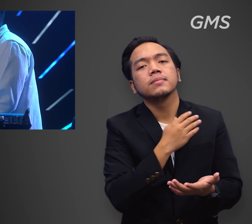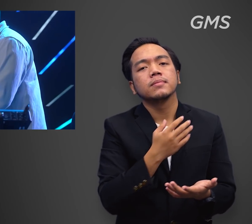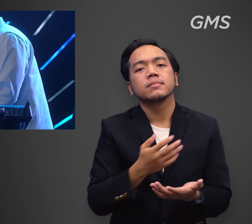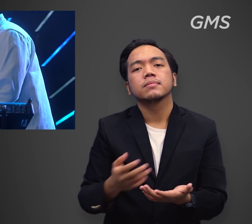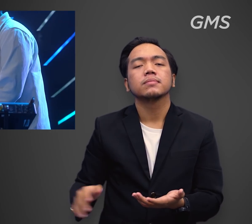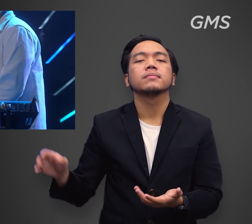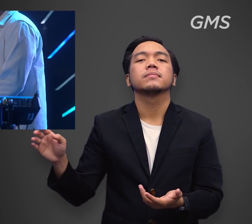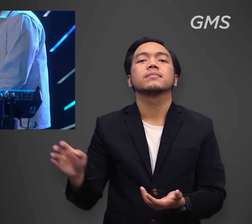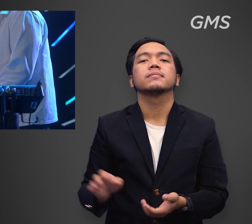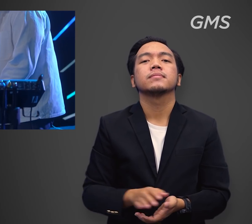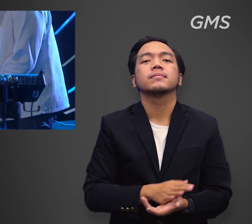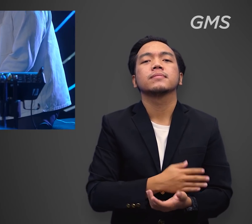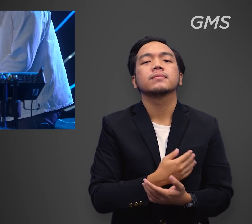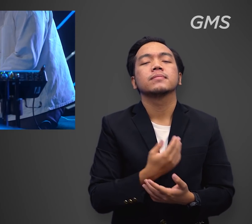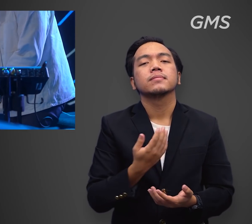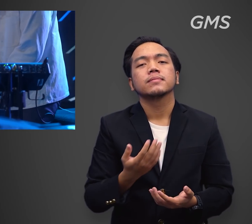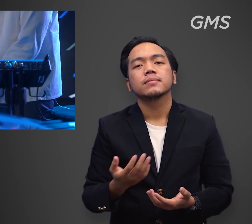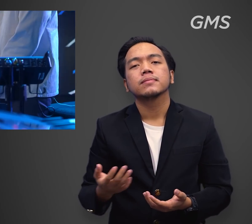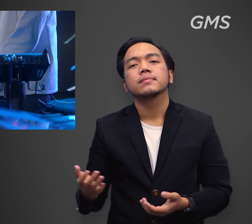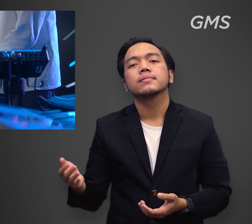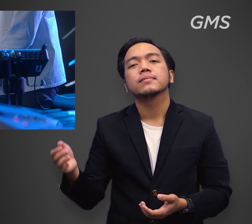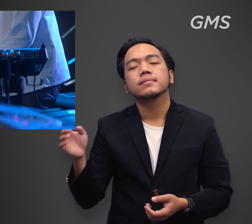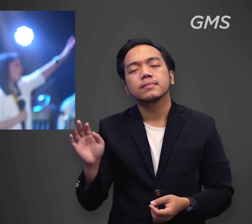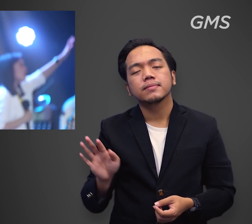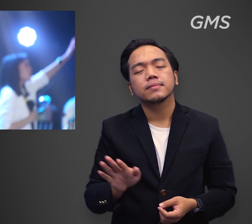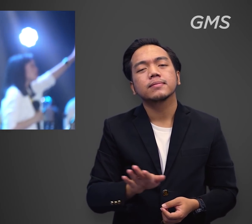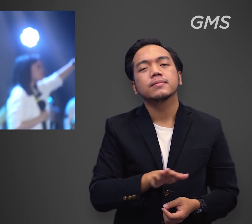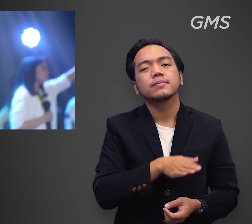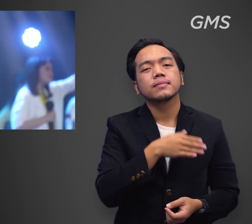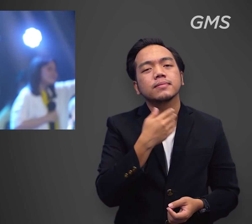Irama kira mana na na na na.